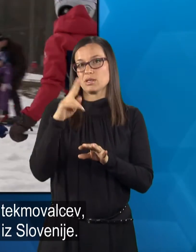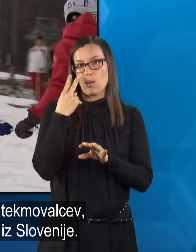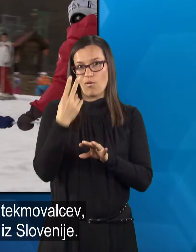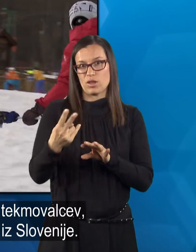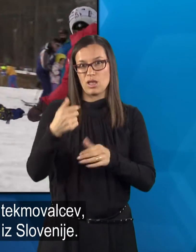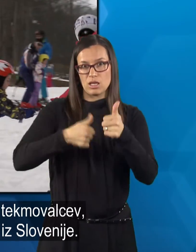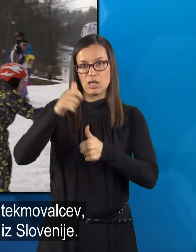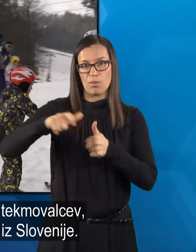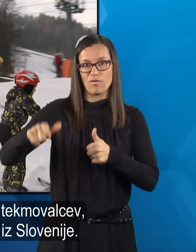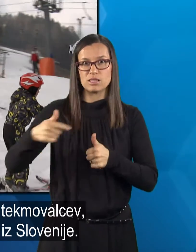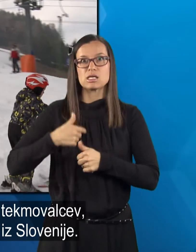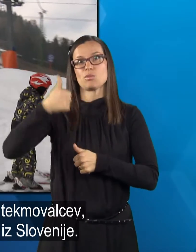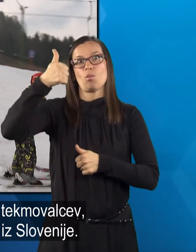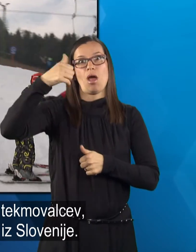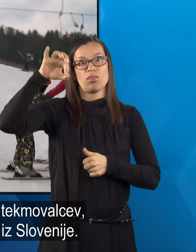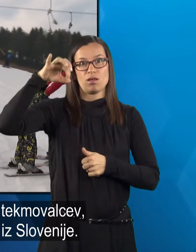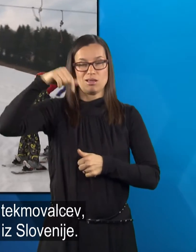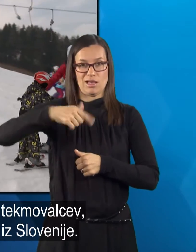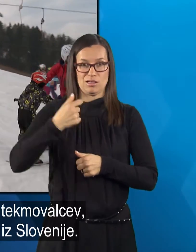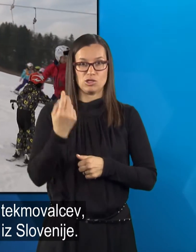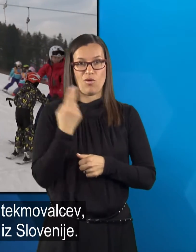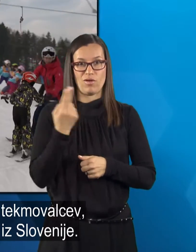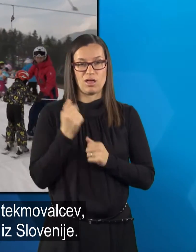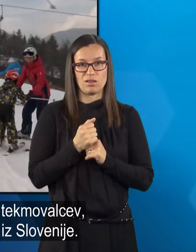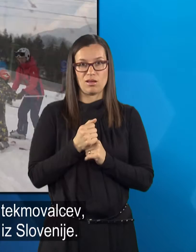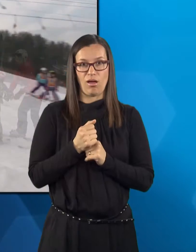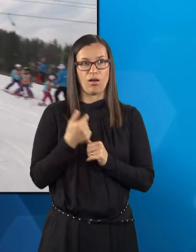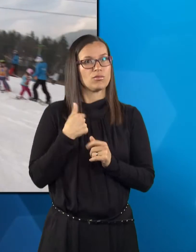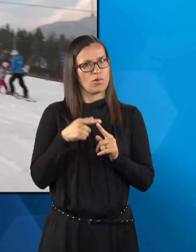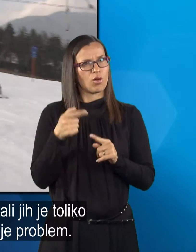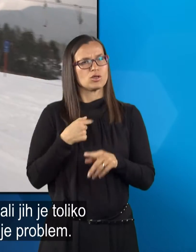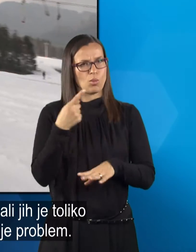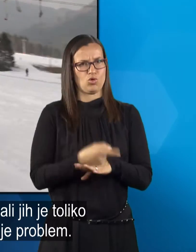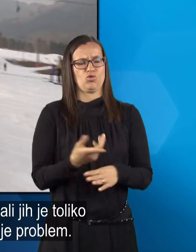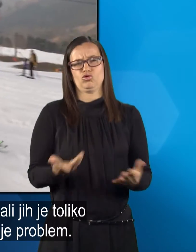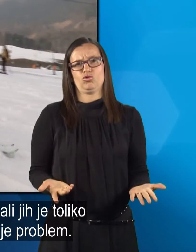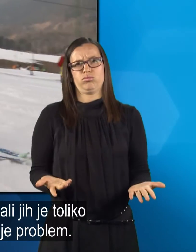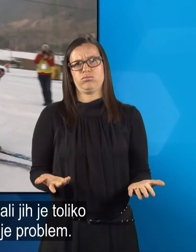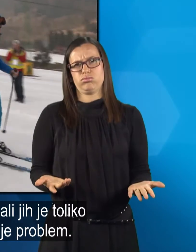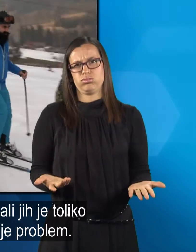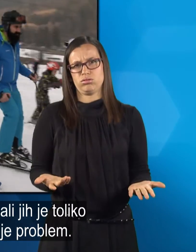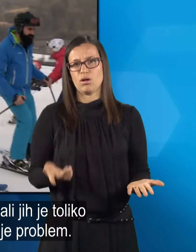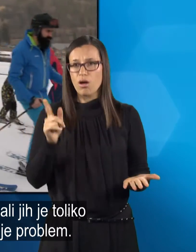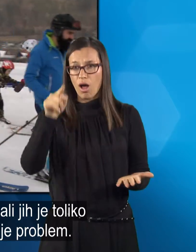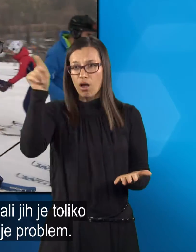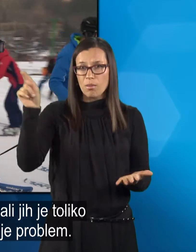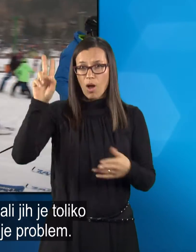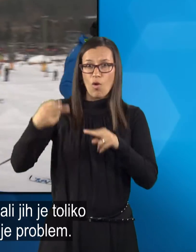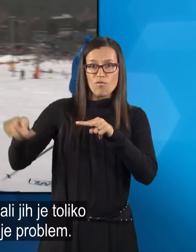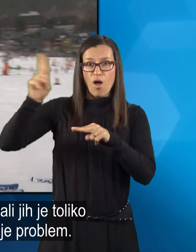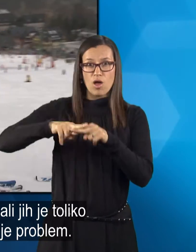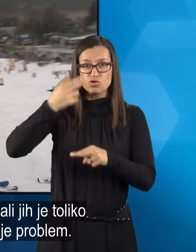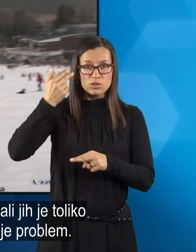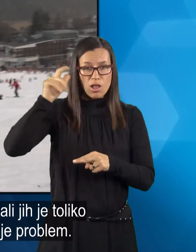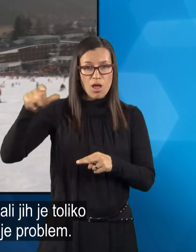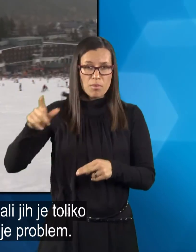slabovidnih tekmovalcev. Jaz sem bil pa edini iz Slovenije. Ko sem si prav rekel takrat, čakaj zdaj, a jih je toliko več tam, ali